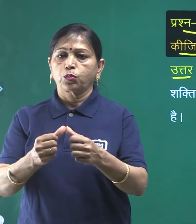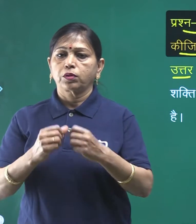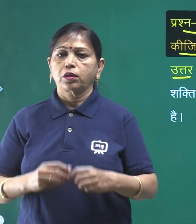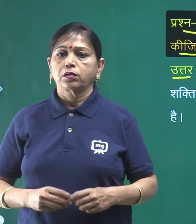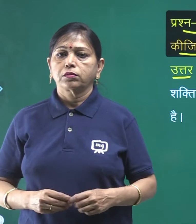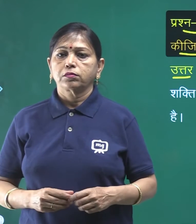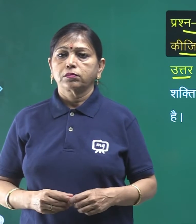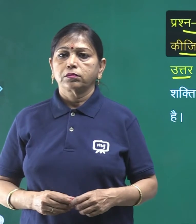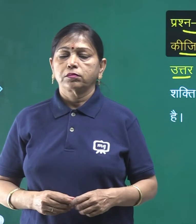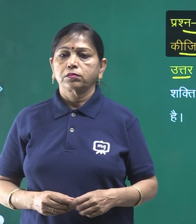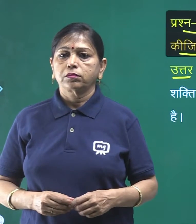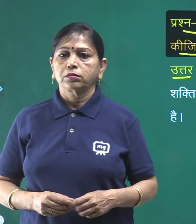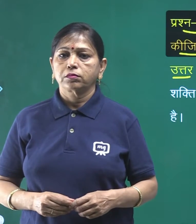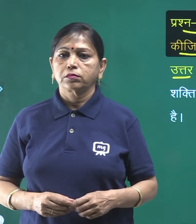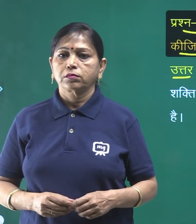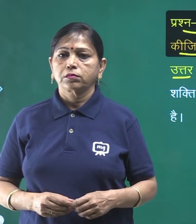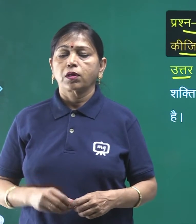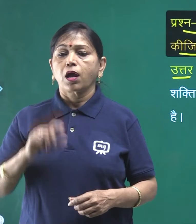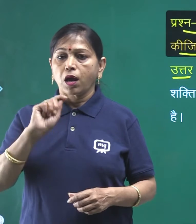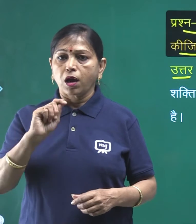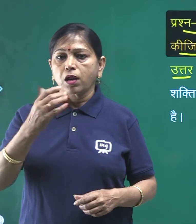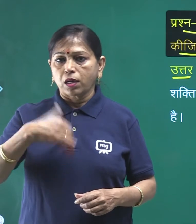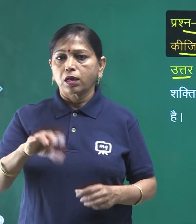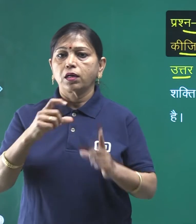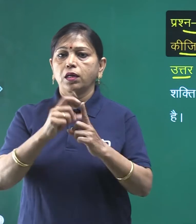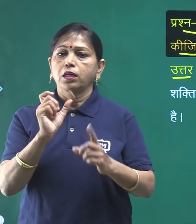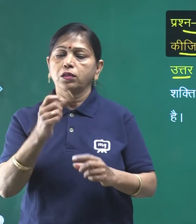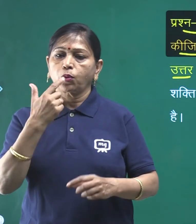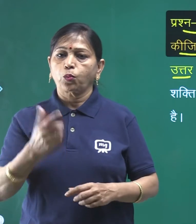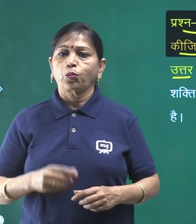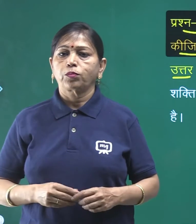उत्तर, कार्य करने की दर को